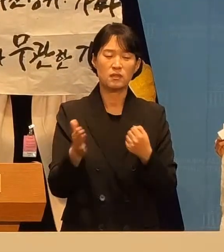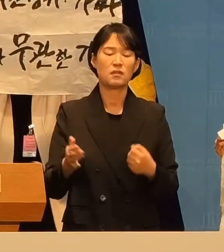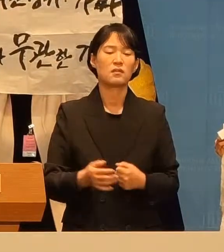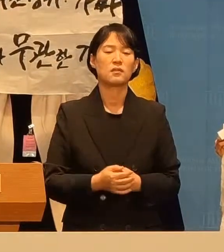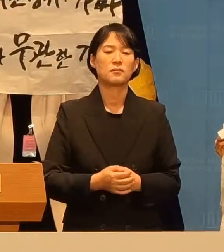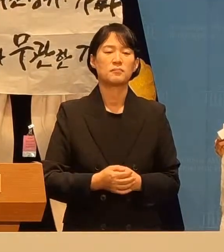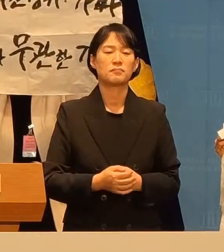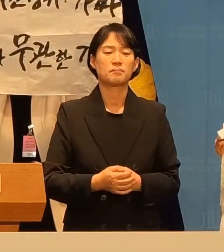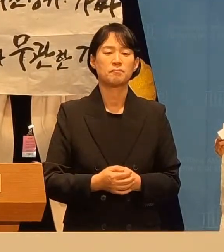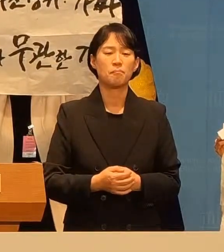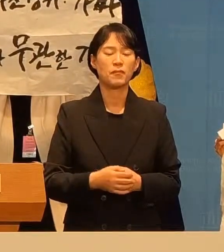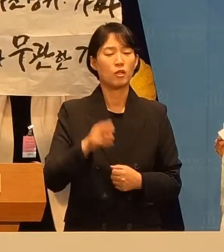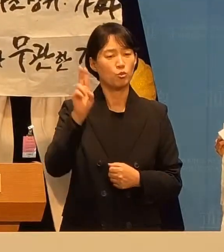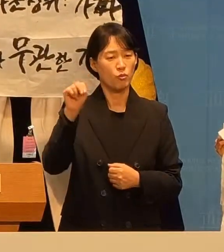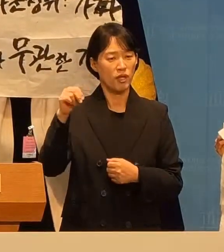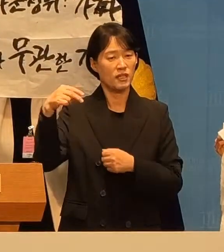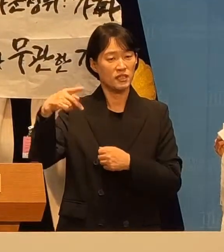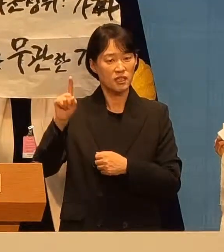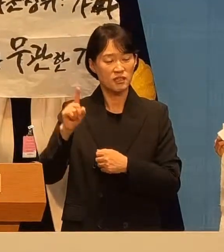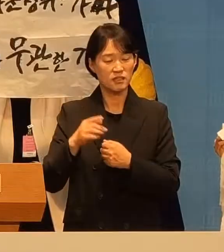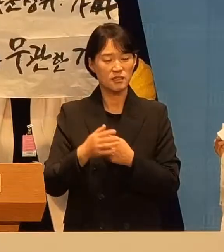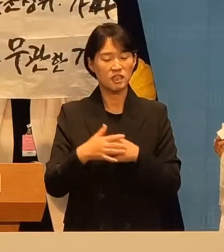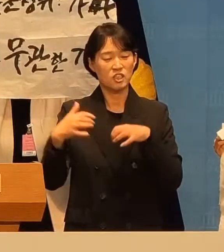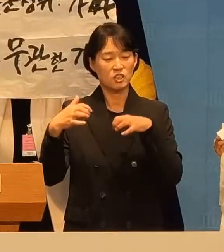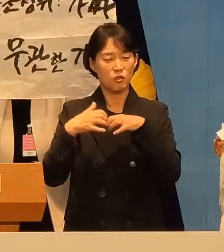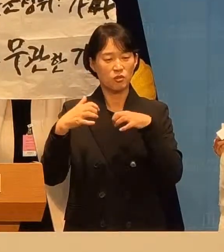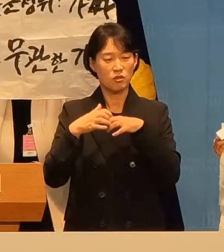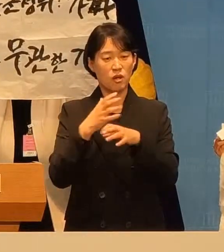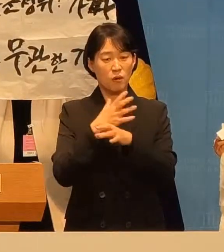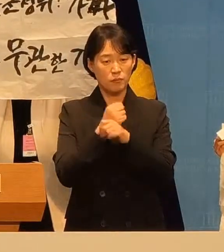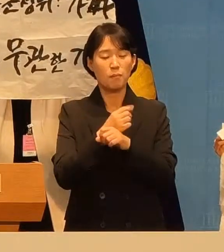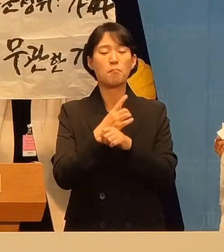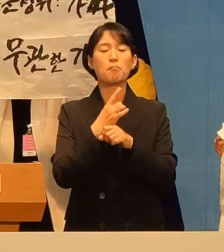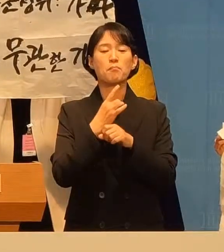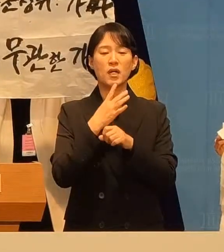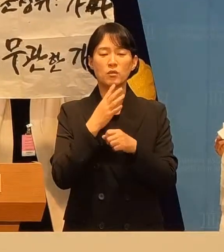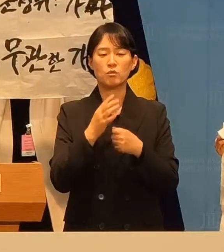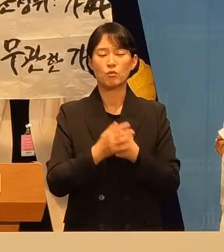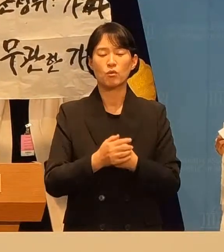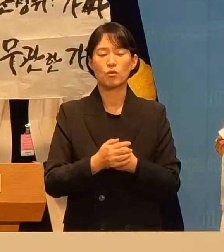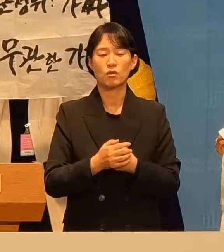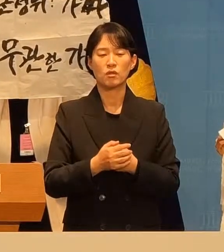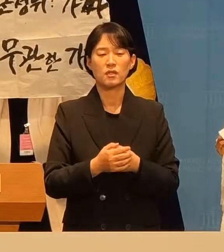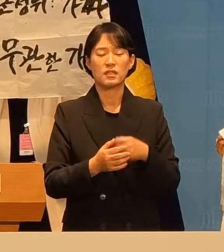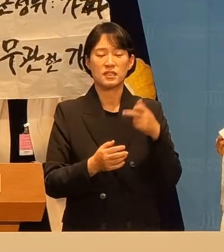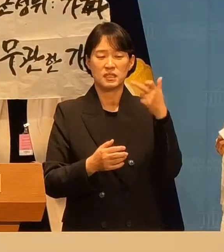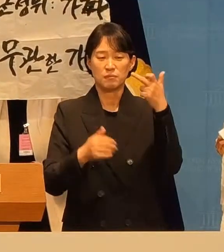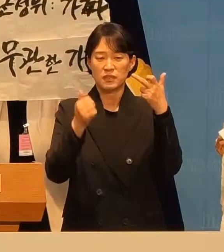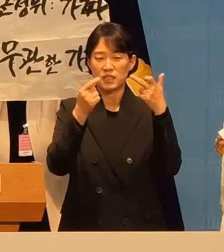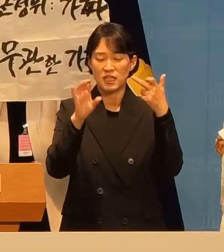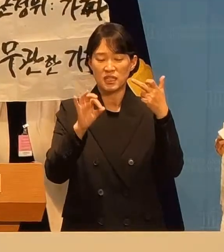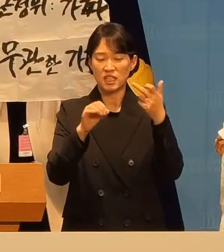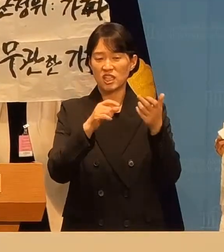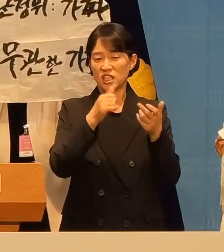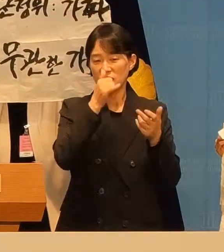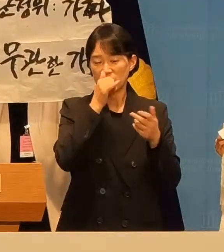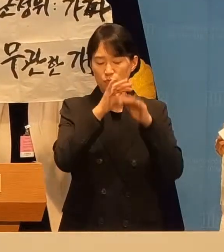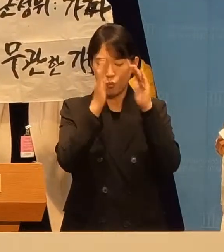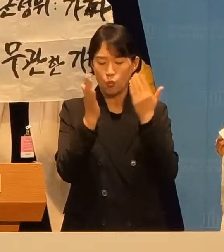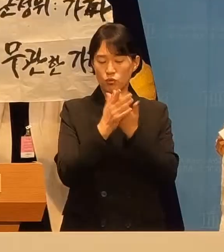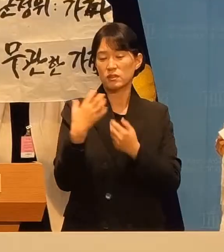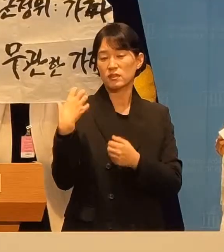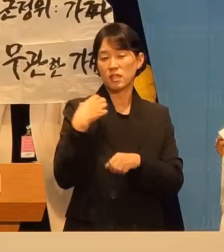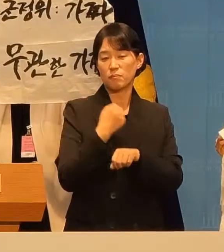것이다. 즉 유엔사는 정전협정만으로 협정 17항이 규정한 모든 책임을